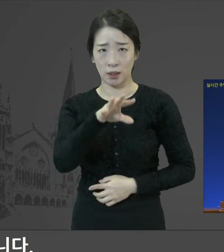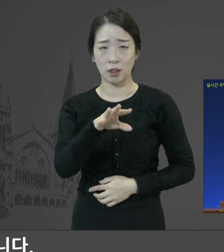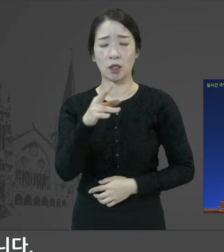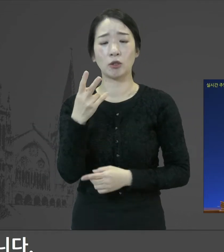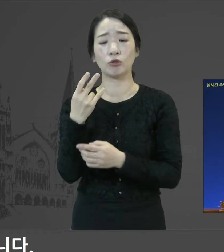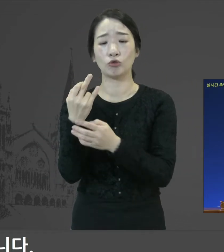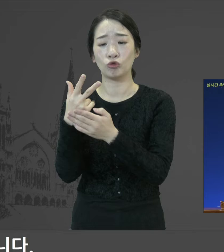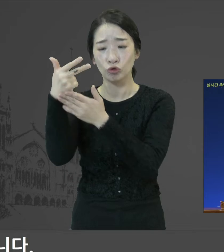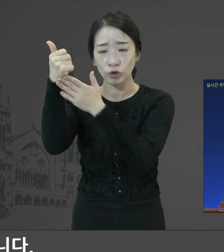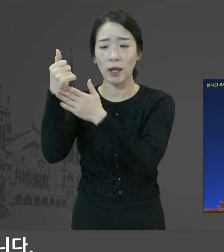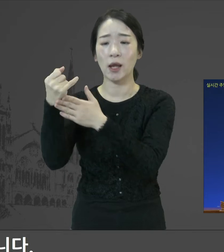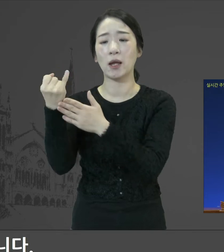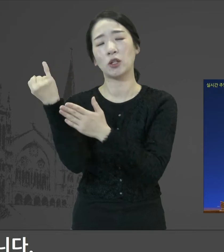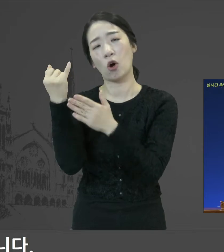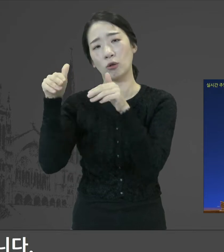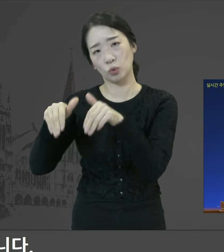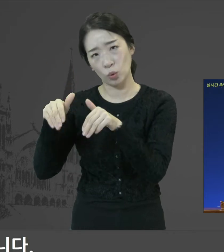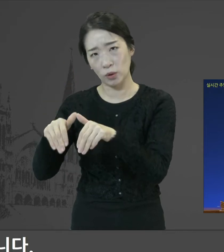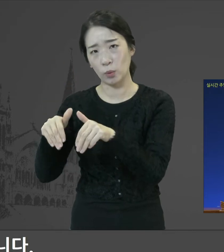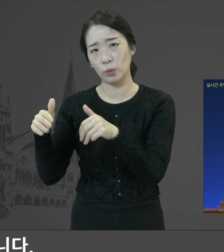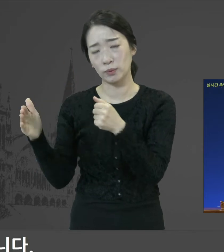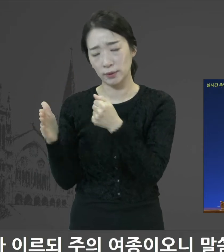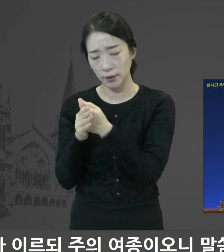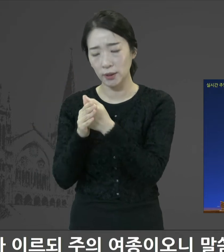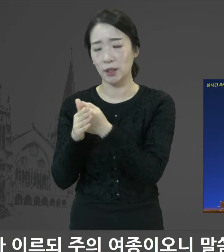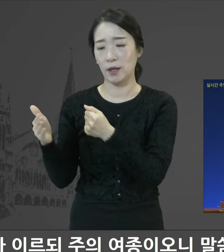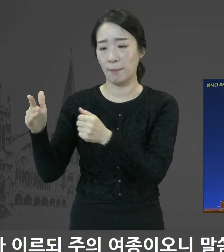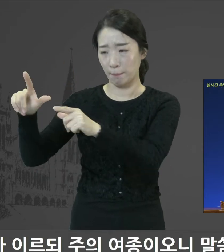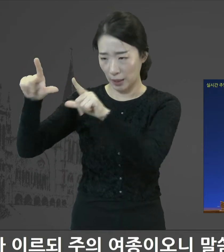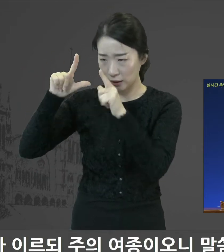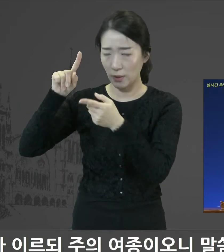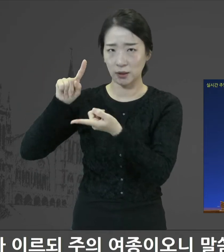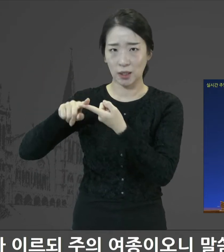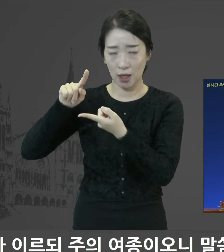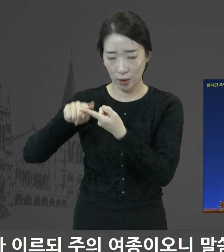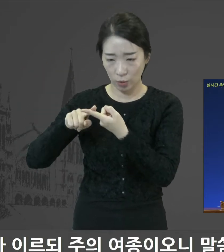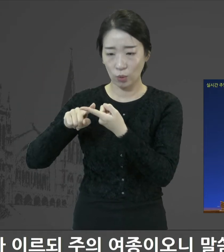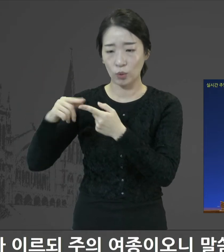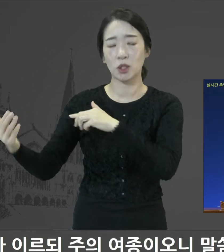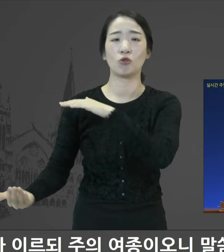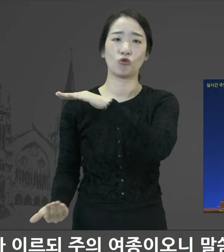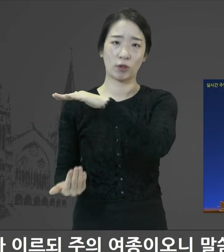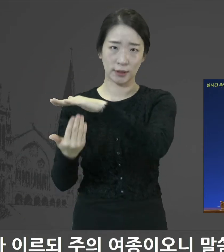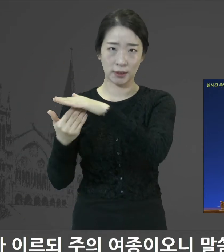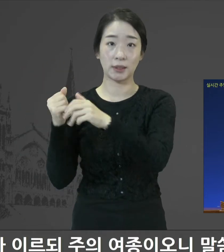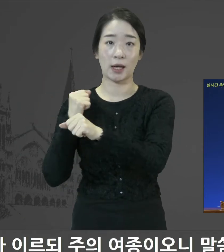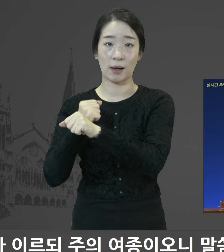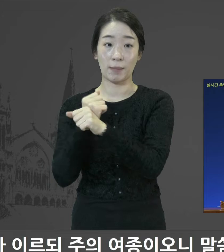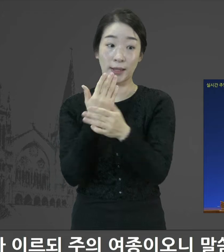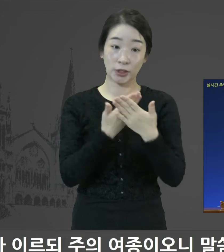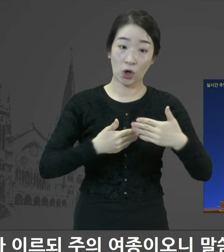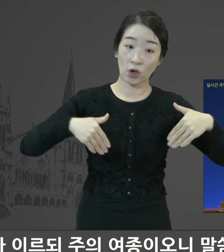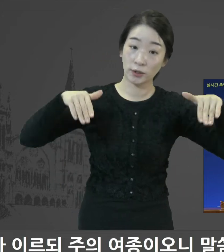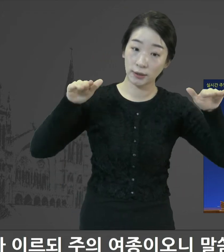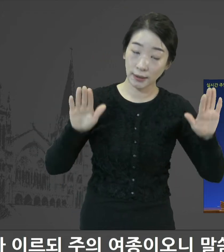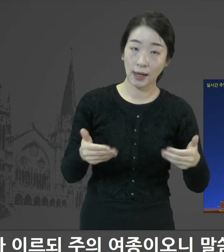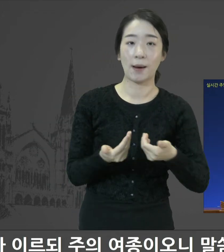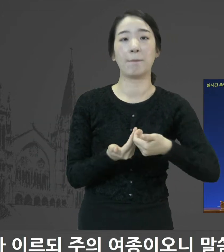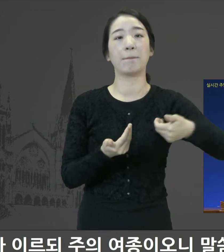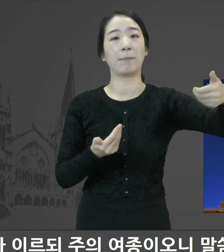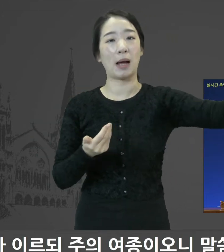주의 여종이오니 말씀하신 대로 내게 이루어지이다 하매 천사가 떠나가니라.